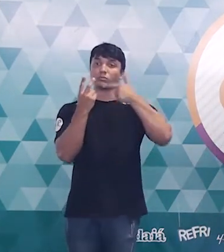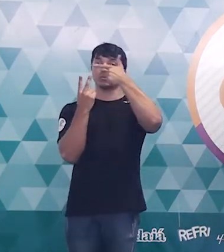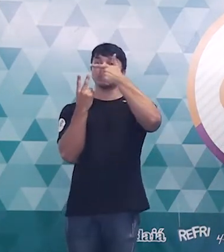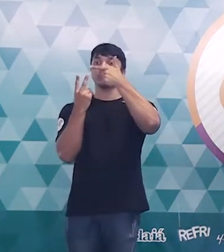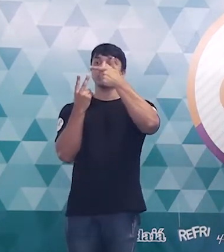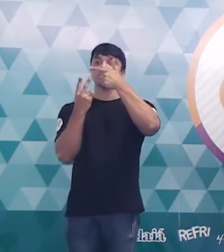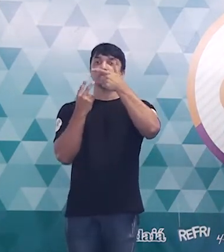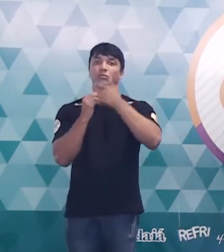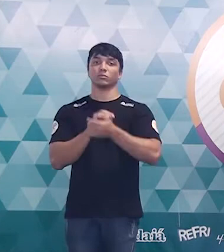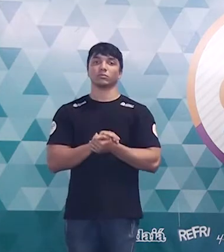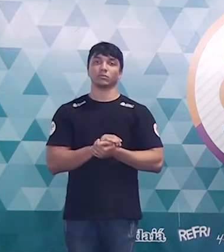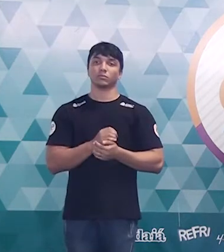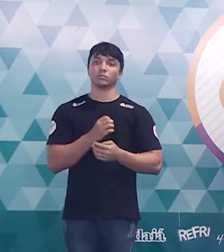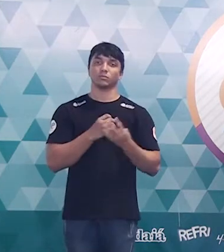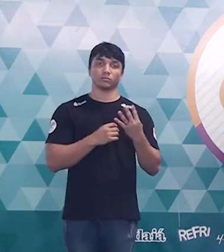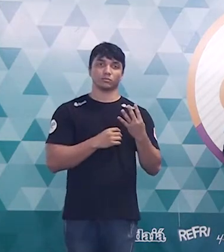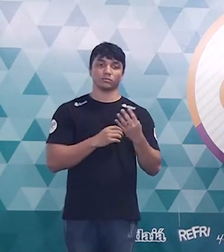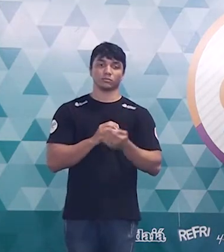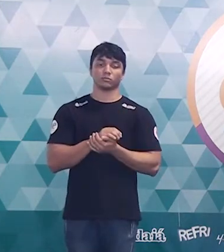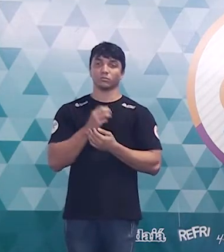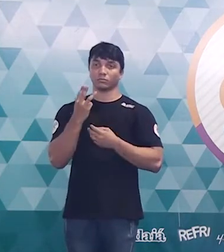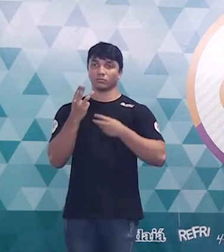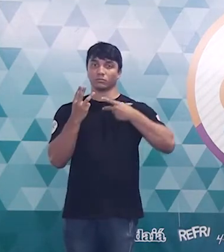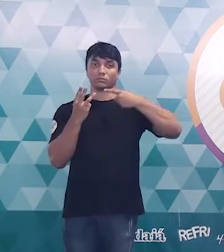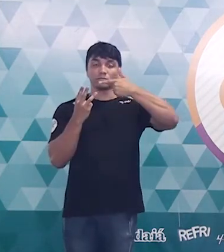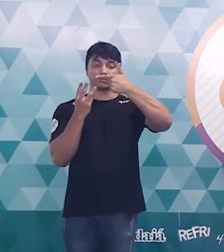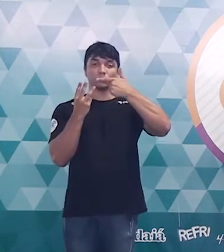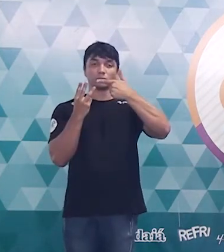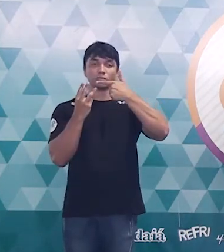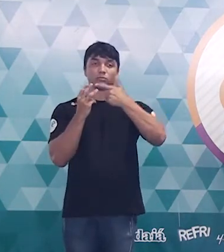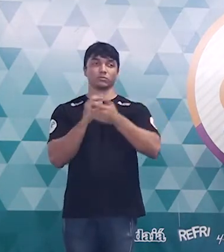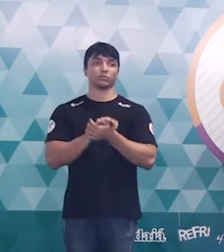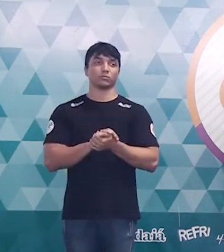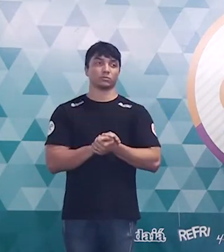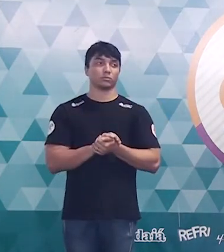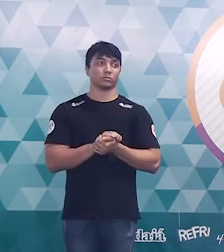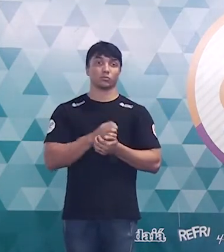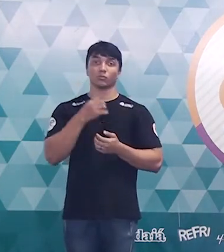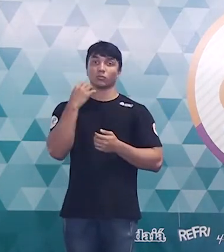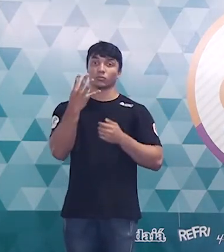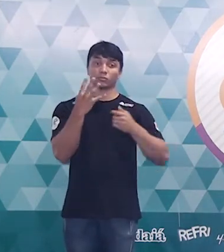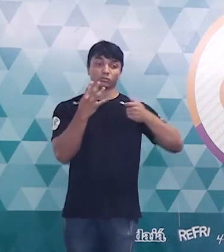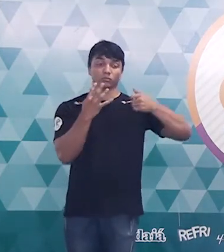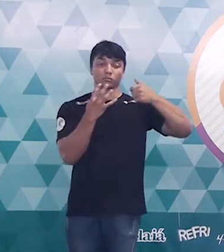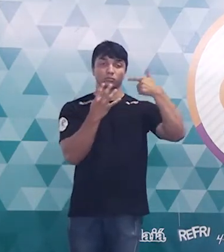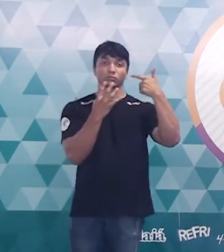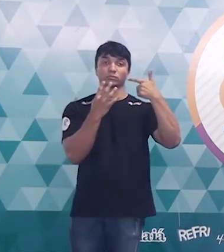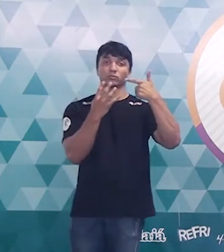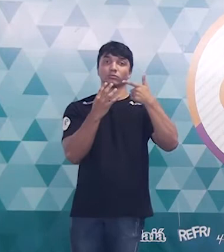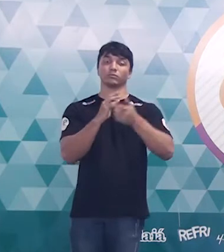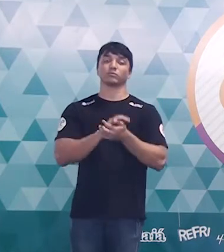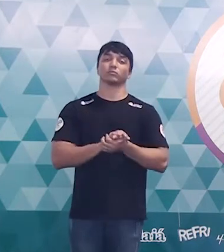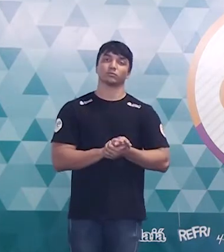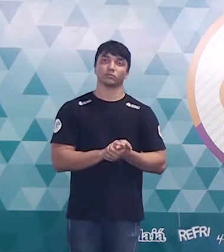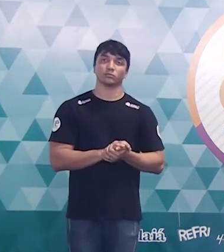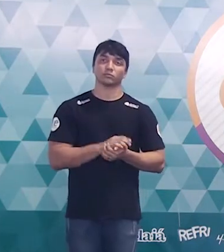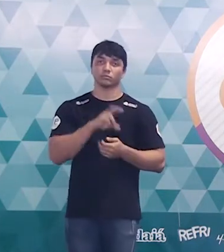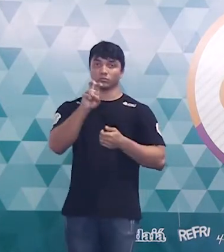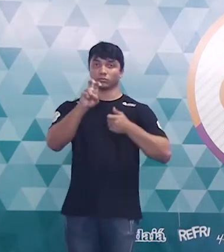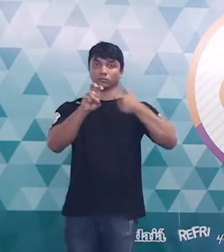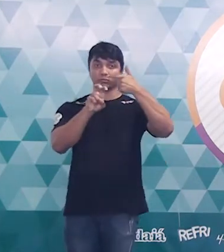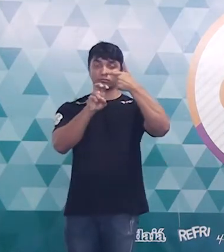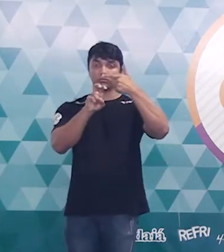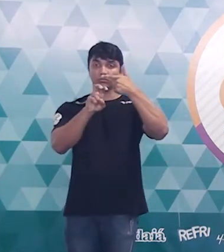quadrado? 4. 3 ao quadrado? 4 ao quadrado. 5